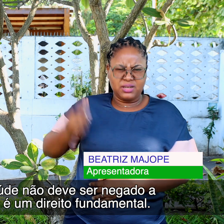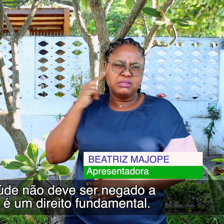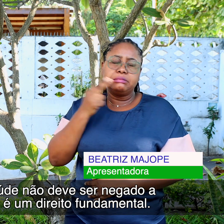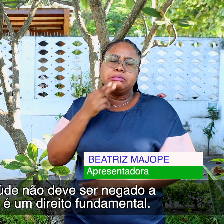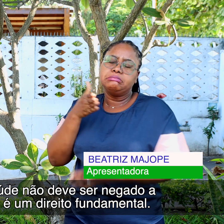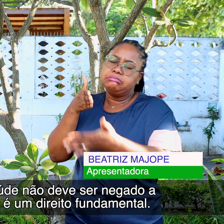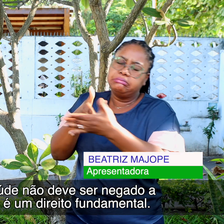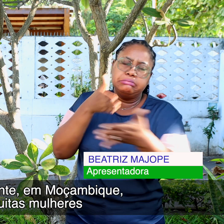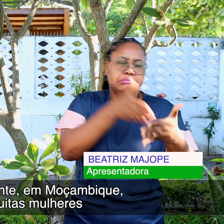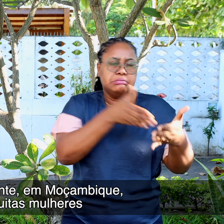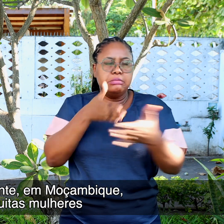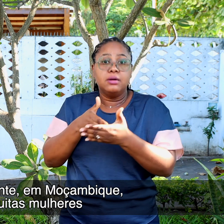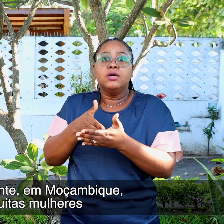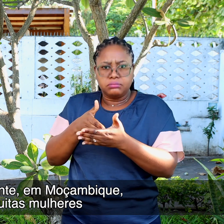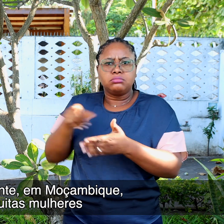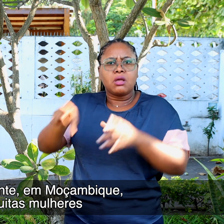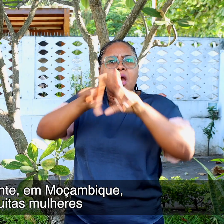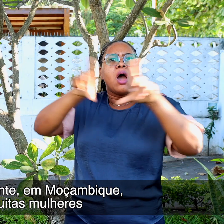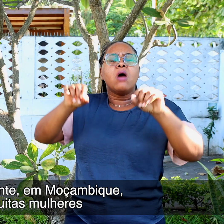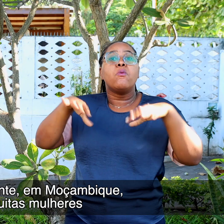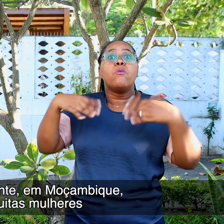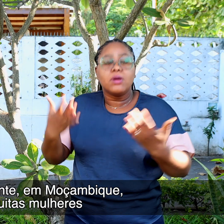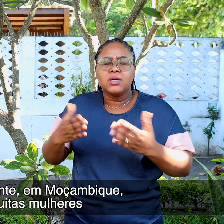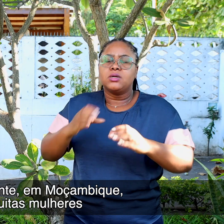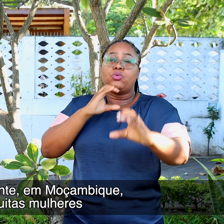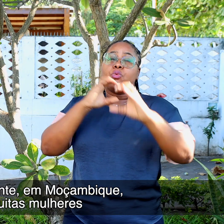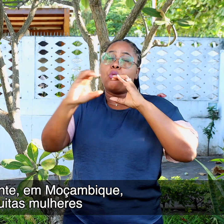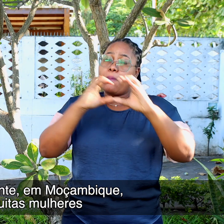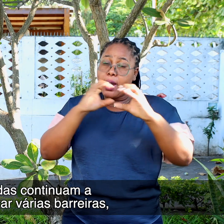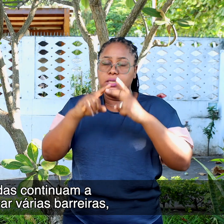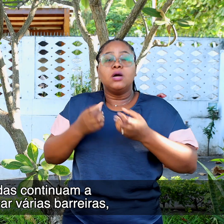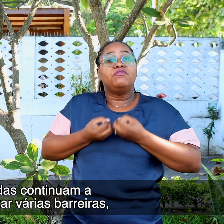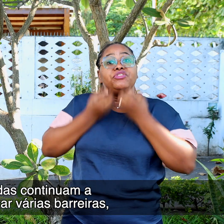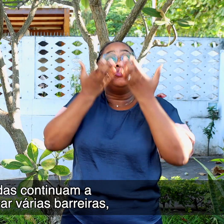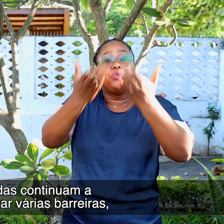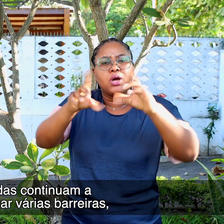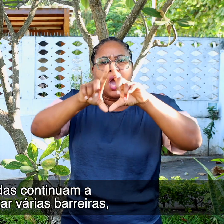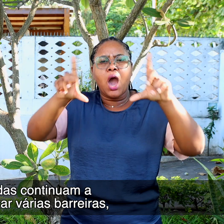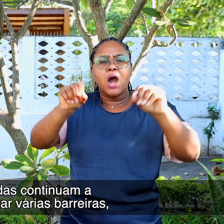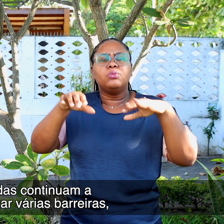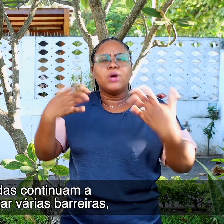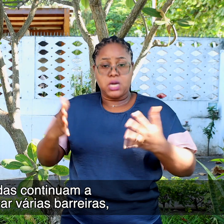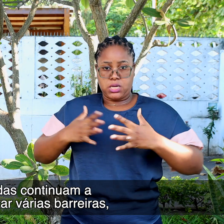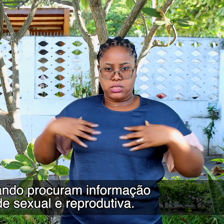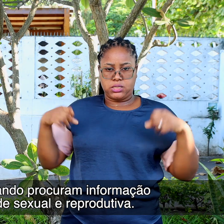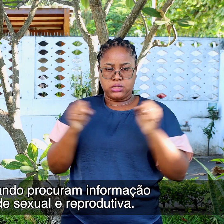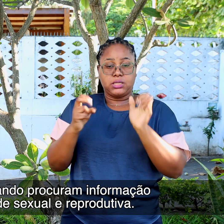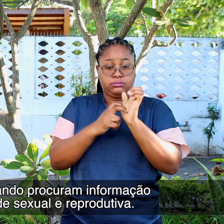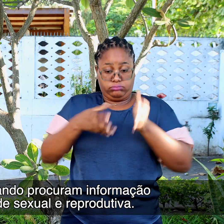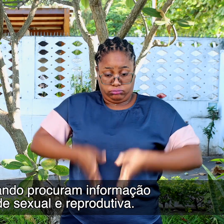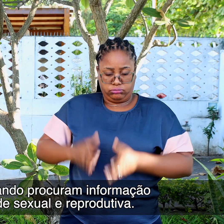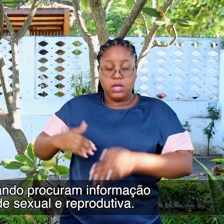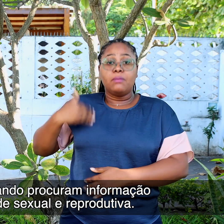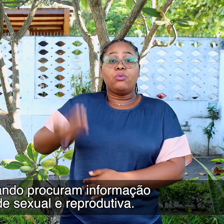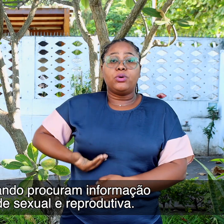direito fundamental. Infelizmente, em Moçambique, muitas mulheres surdas continuam a enfrentar várias barreiras, sobretudo